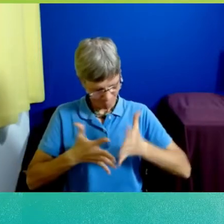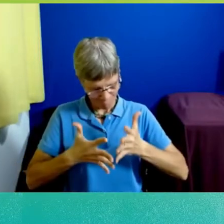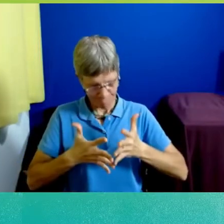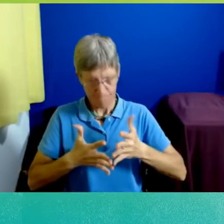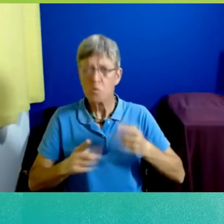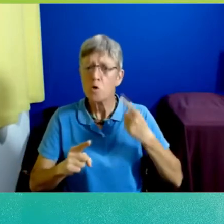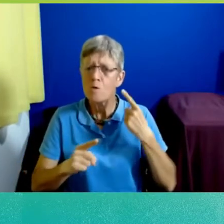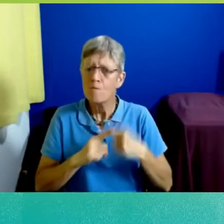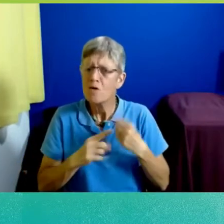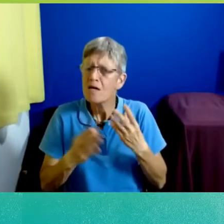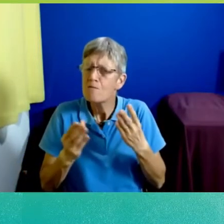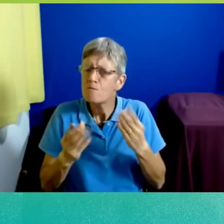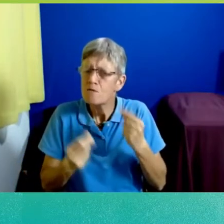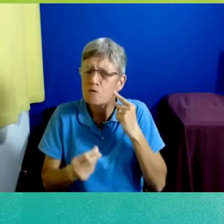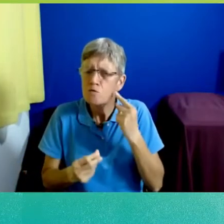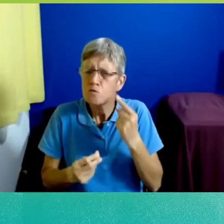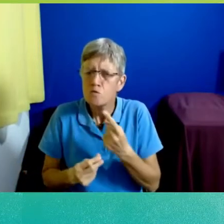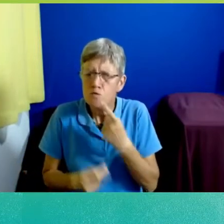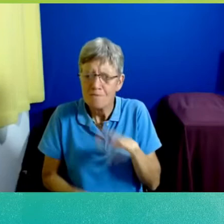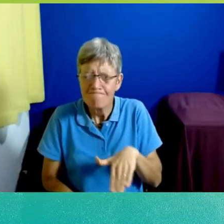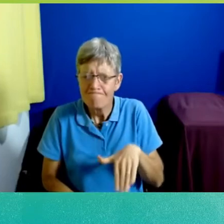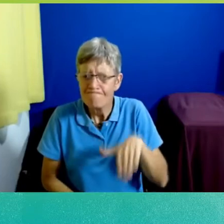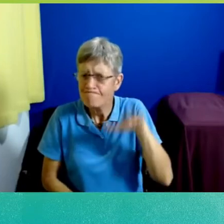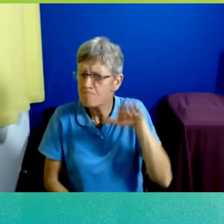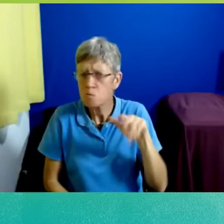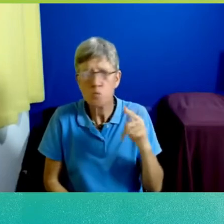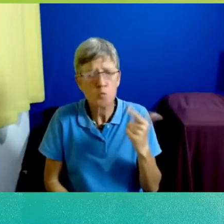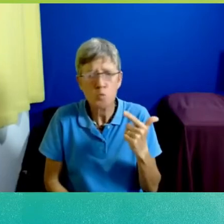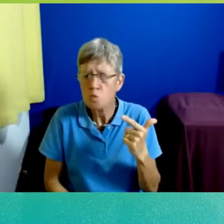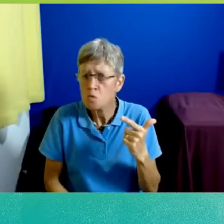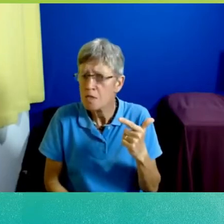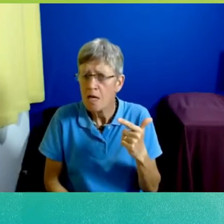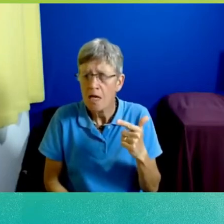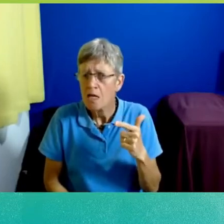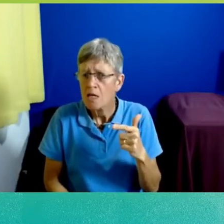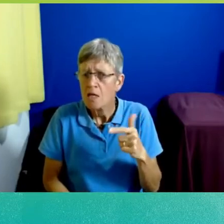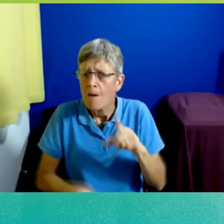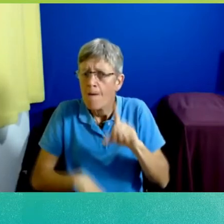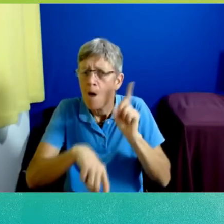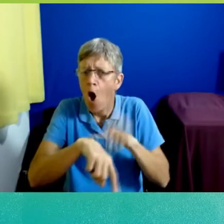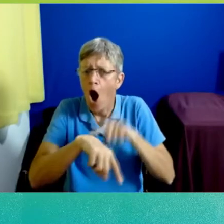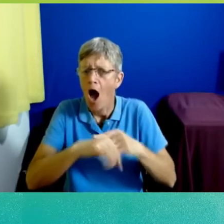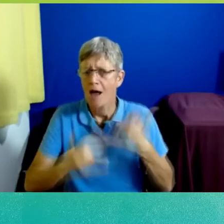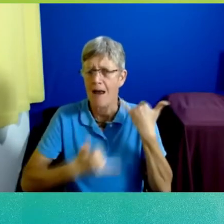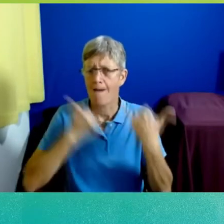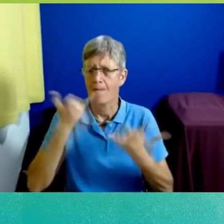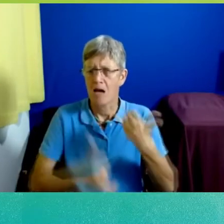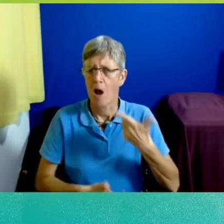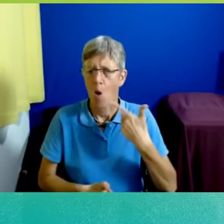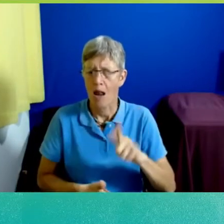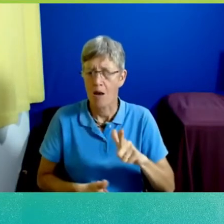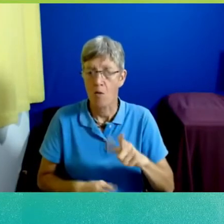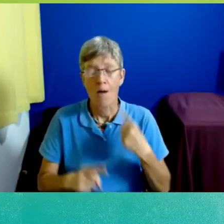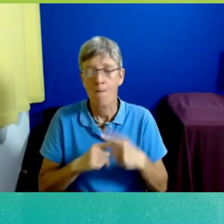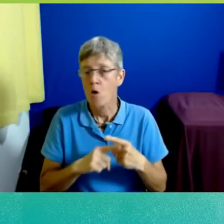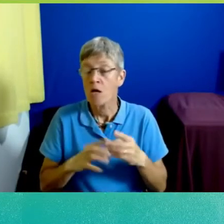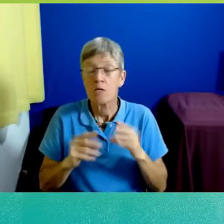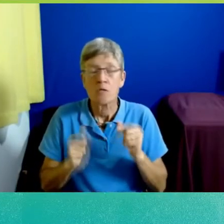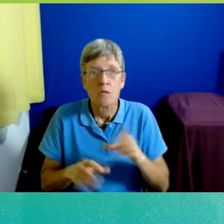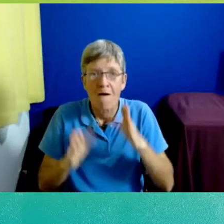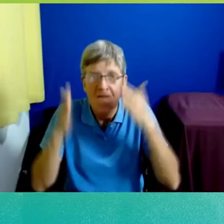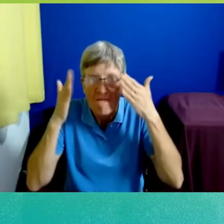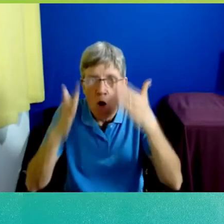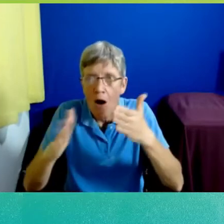Aí a gente trabalha ali com Libras, né? E a criança surda,